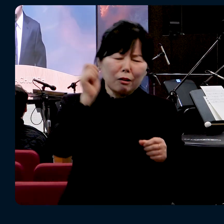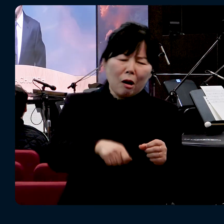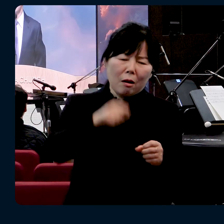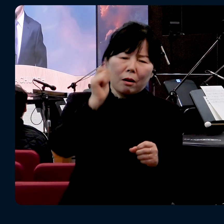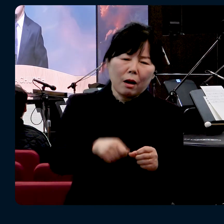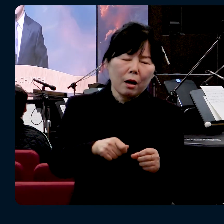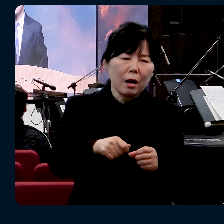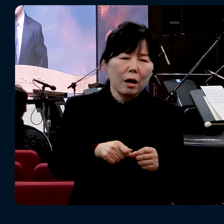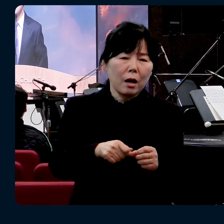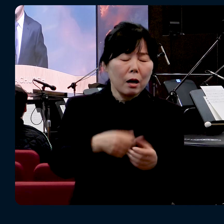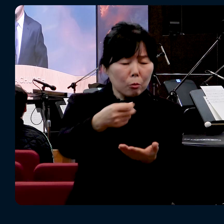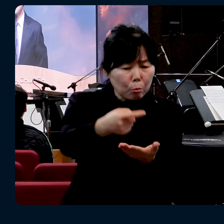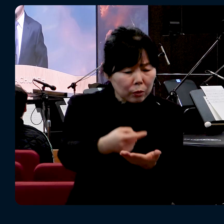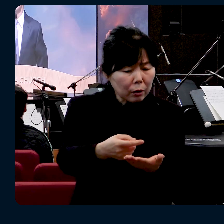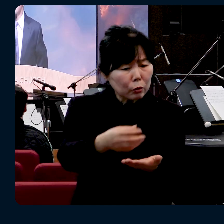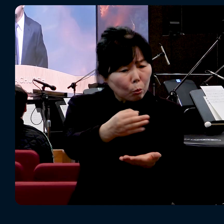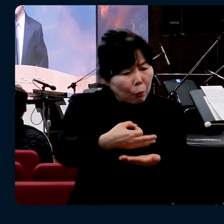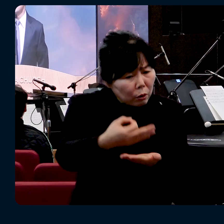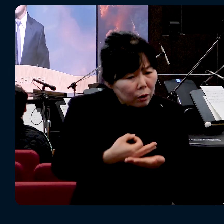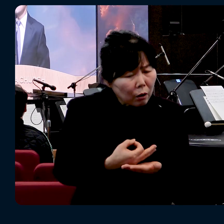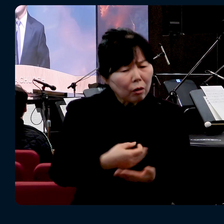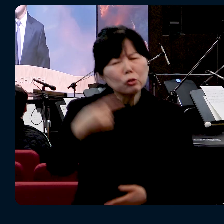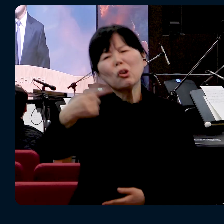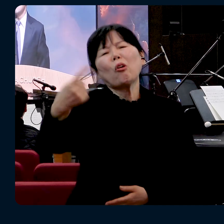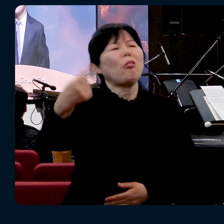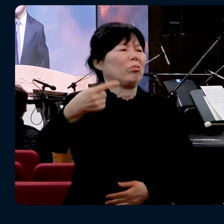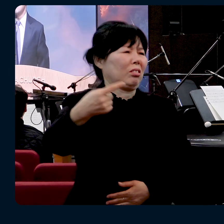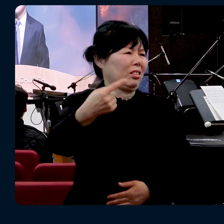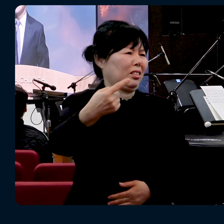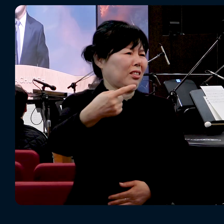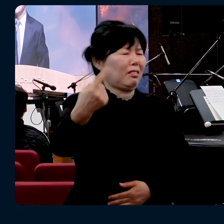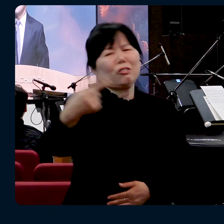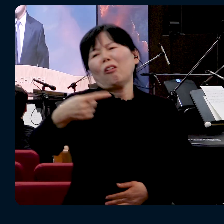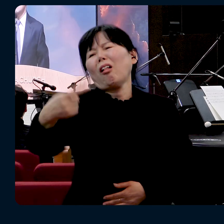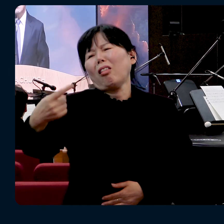그러면 하루에 한 1,000원쯤 버는 거예요. 그래야 먹고 사는 거예요.